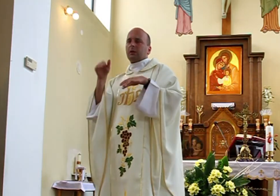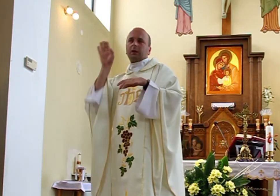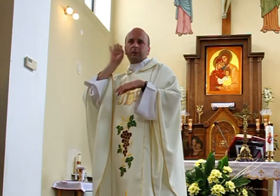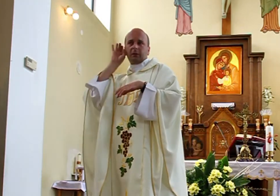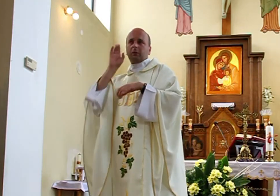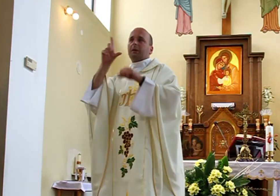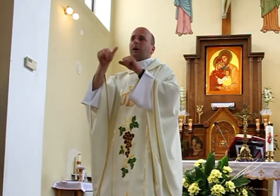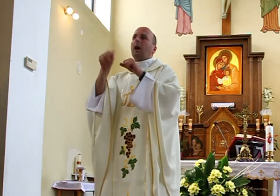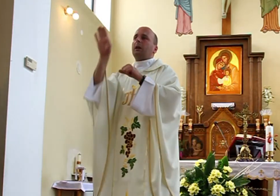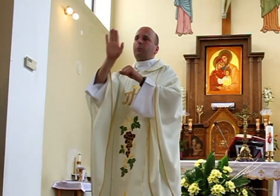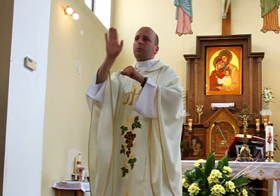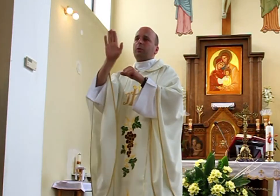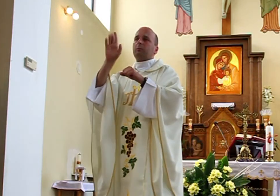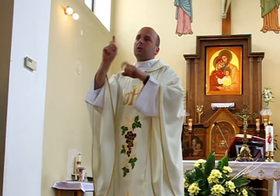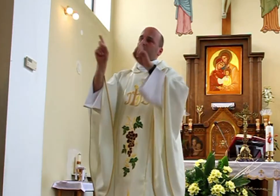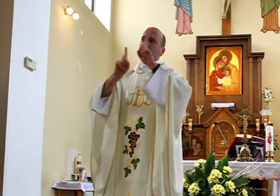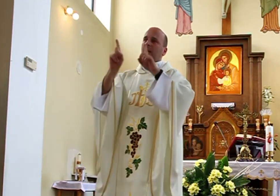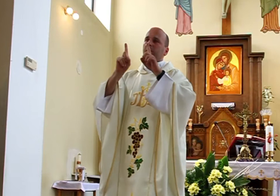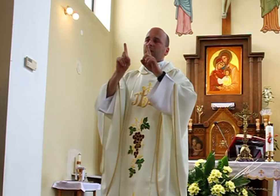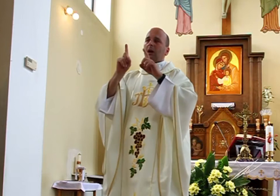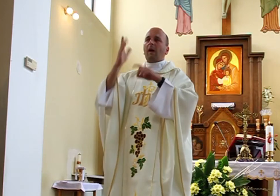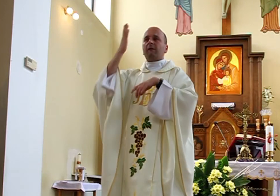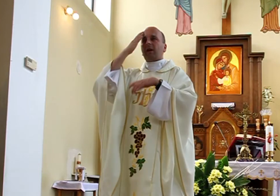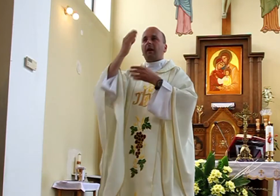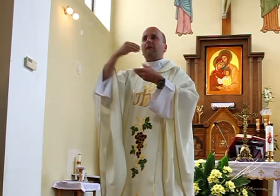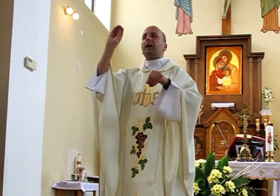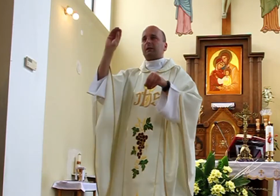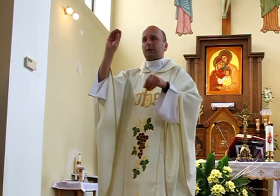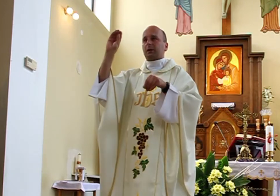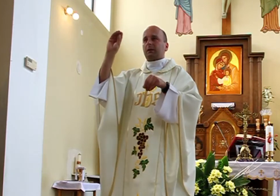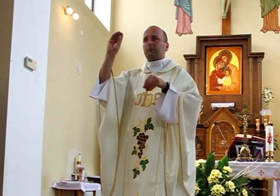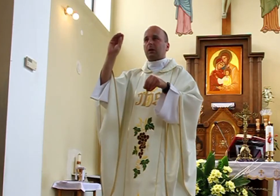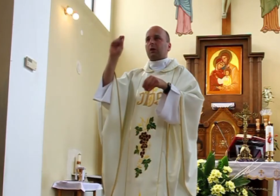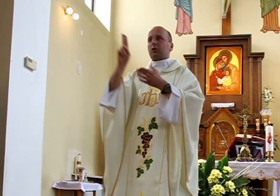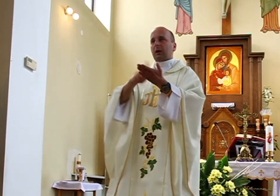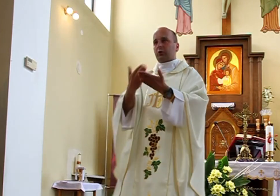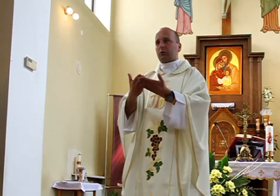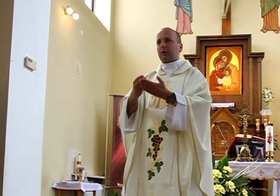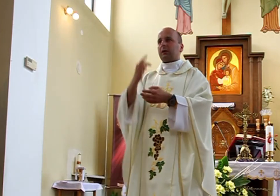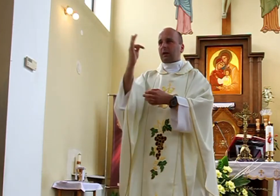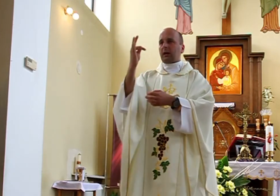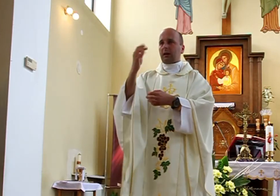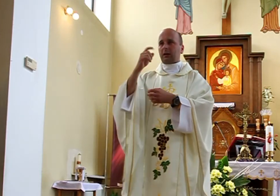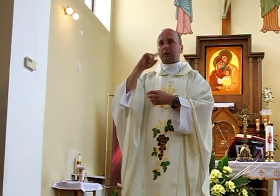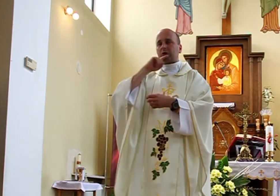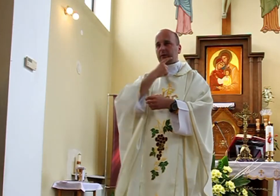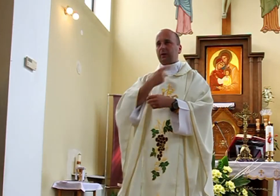zostać wysłuchany, ale Bóg czasami wie więcej, że na przykład ta krzywda,